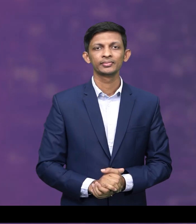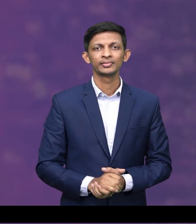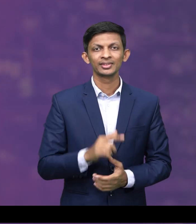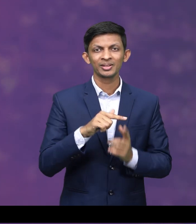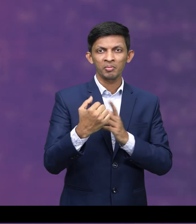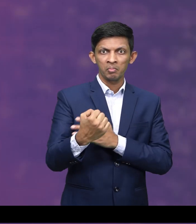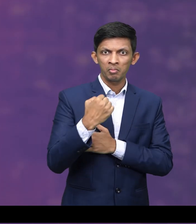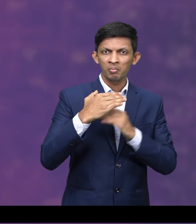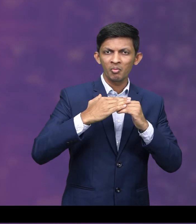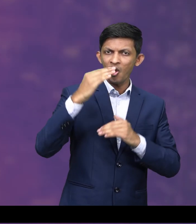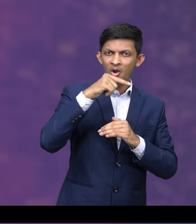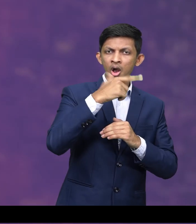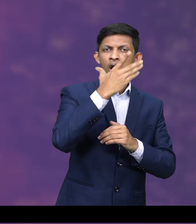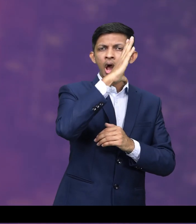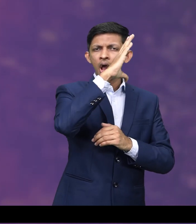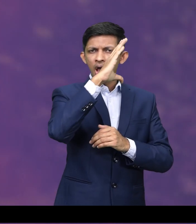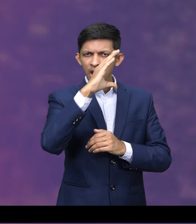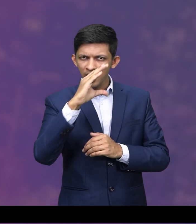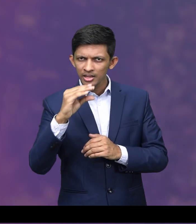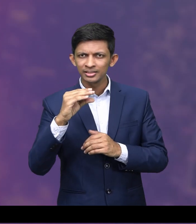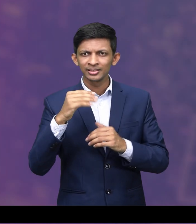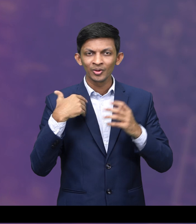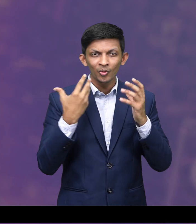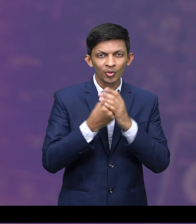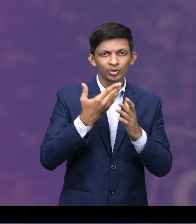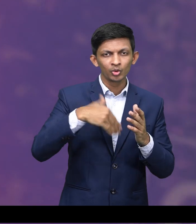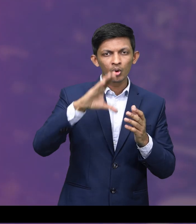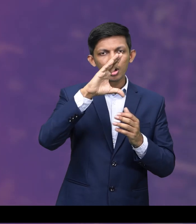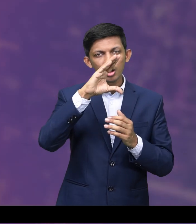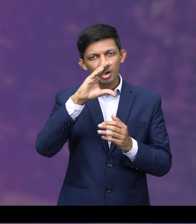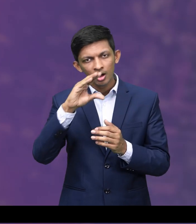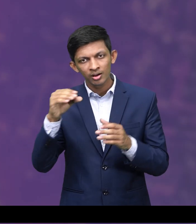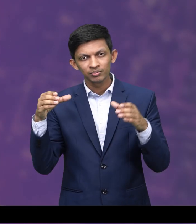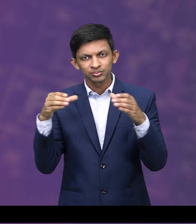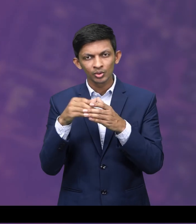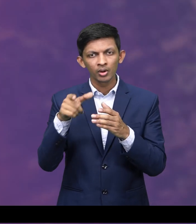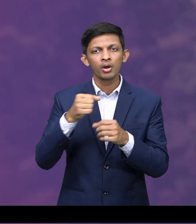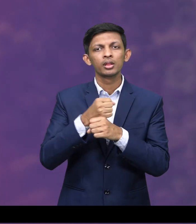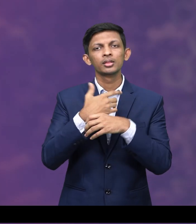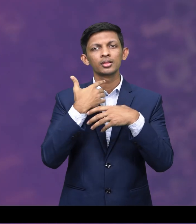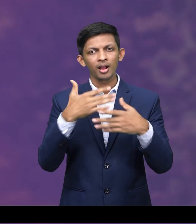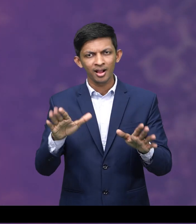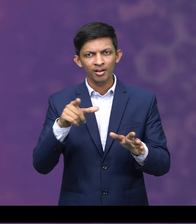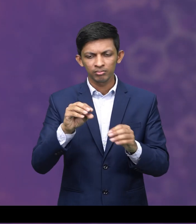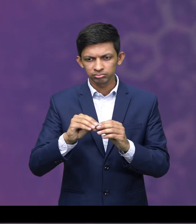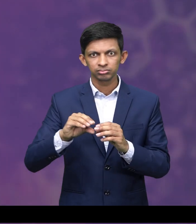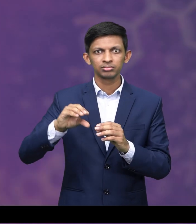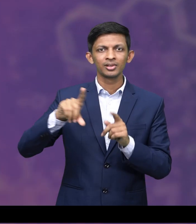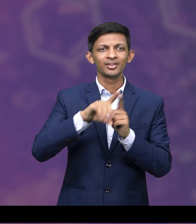మనం సమూహంలో క్రిందికి వెళ్ళినప్పుడు అయనీకరణ శక్తి తగ్గుతుంది మరియు సాధారణంగా ఒక